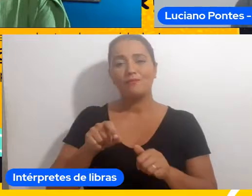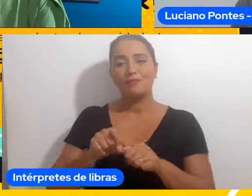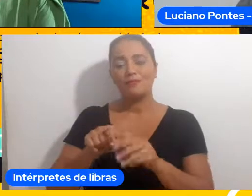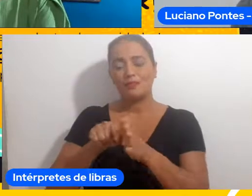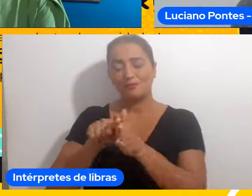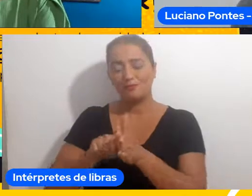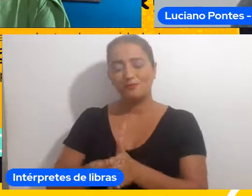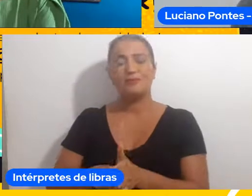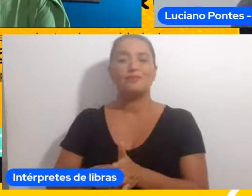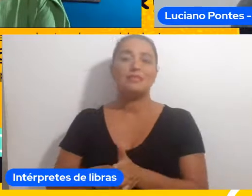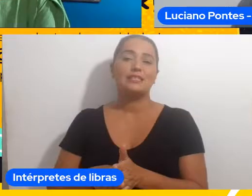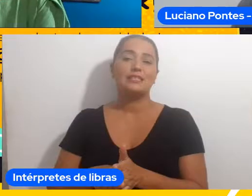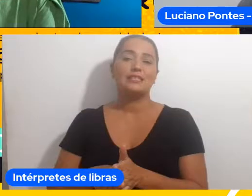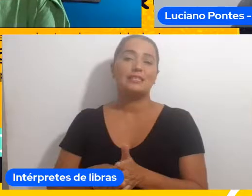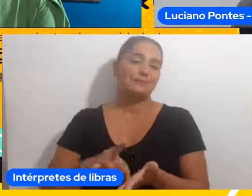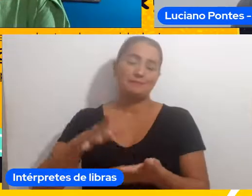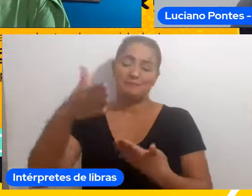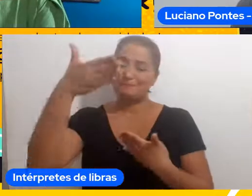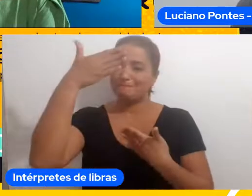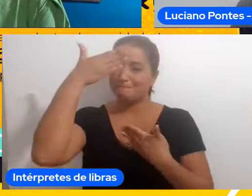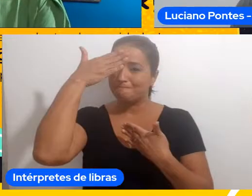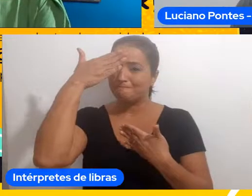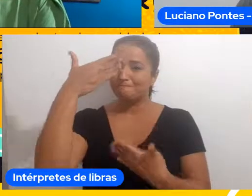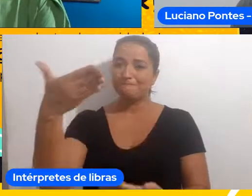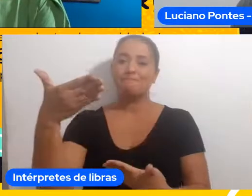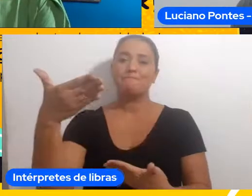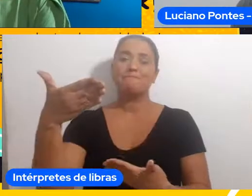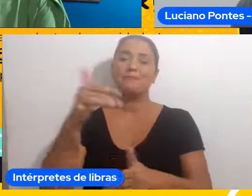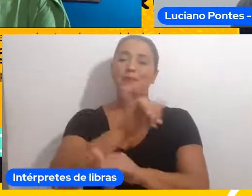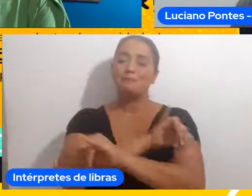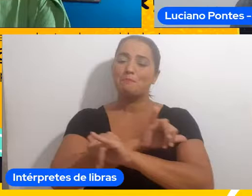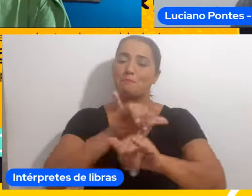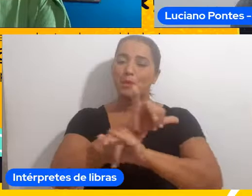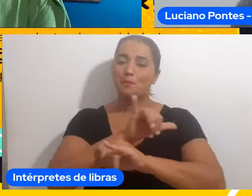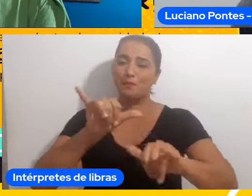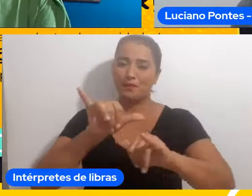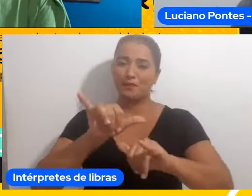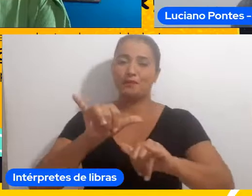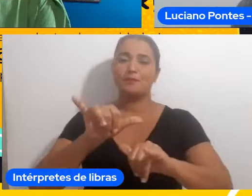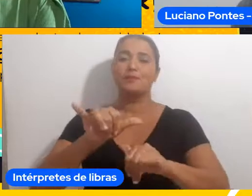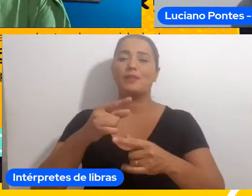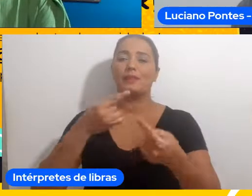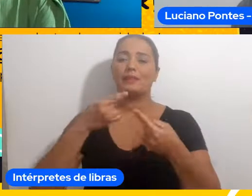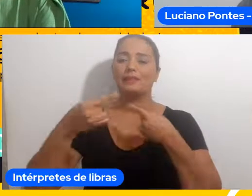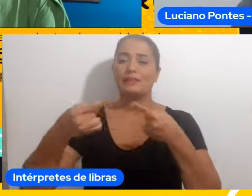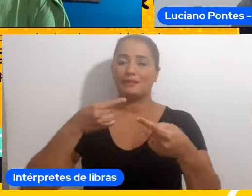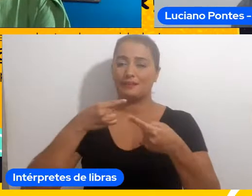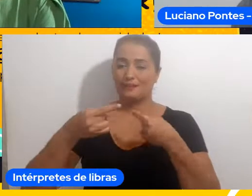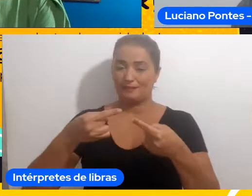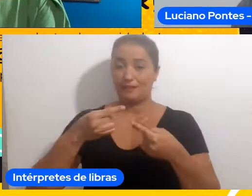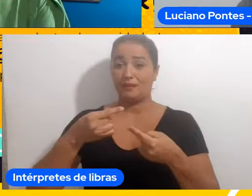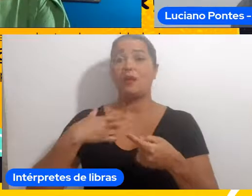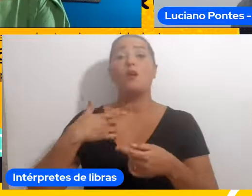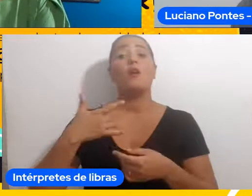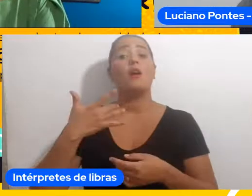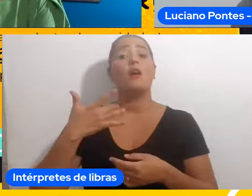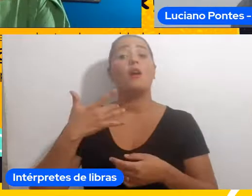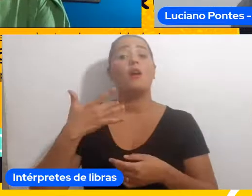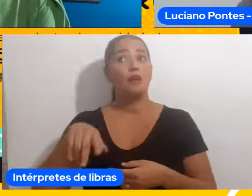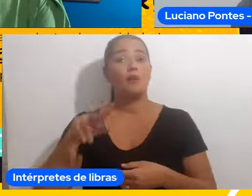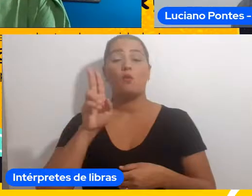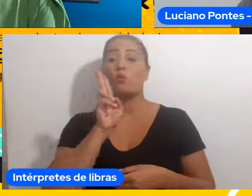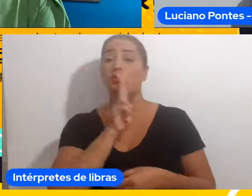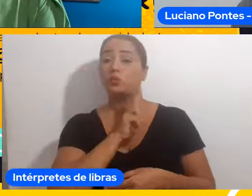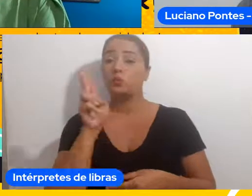imensamente agradecida por propagar esse diálogo. Eu acho que é urgente e é